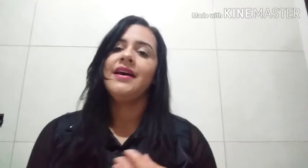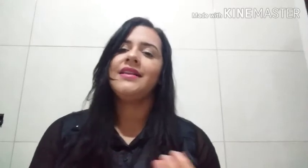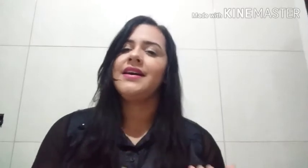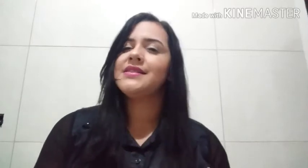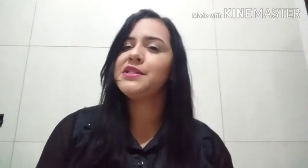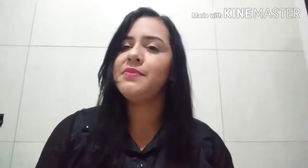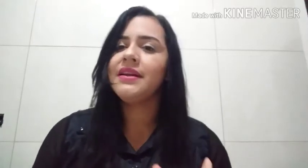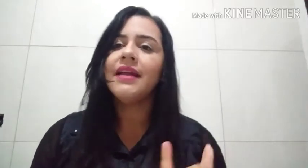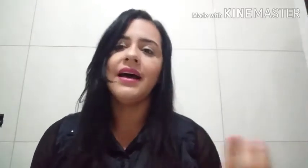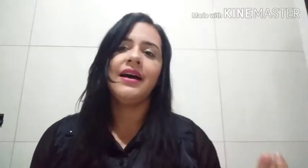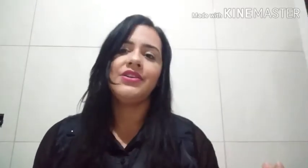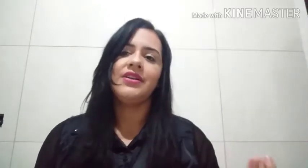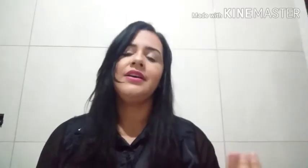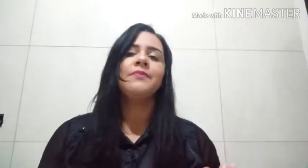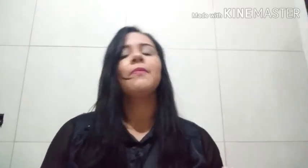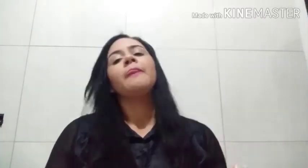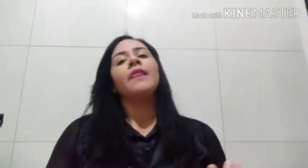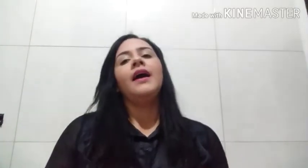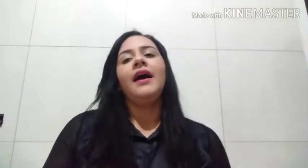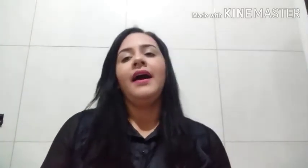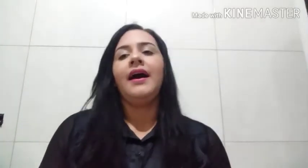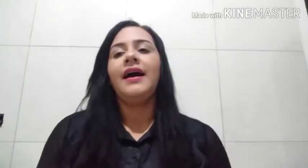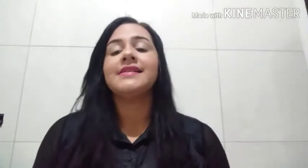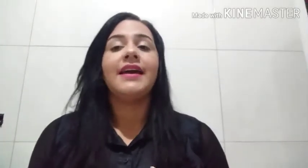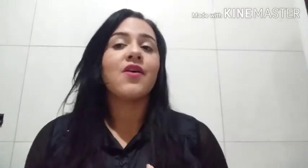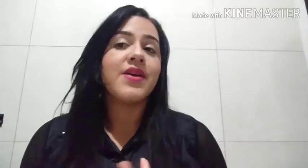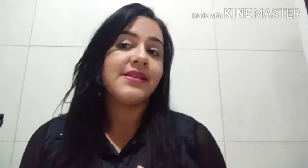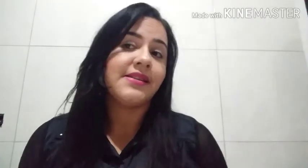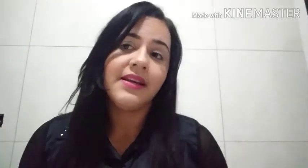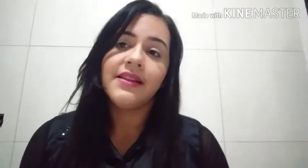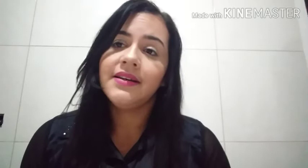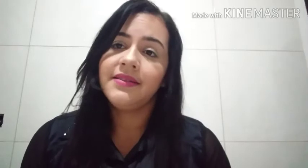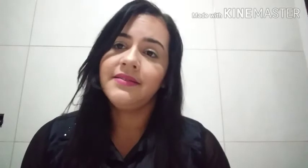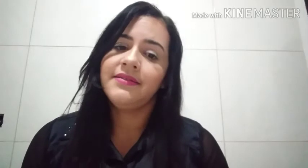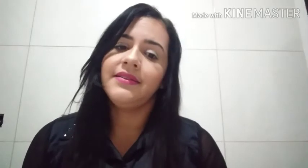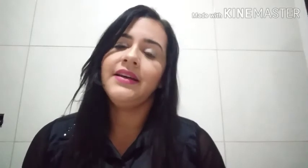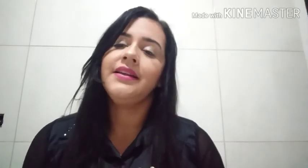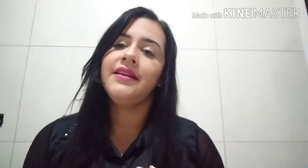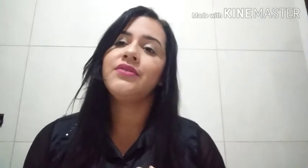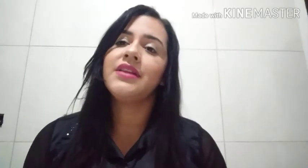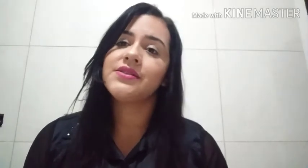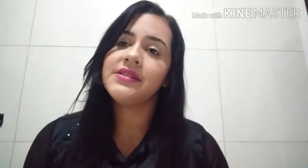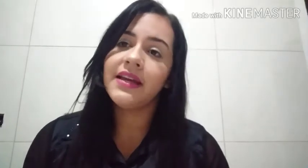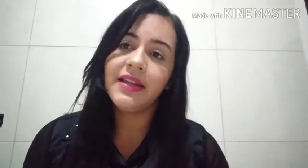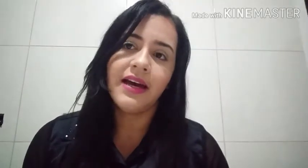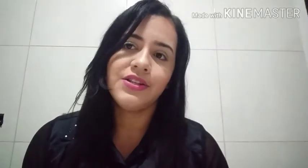ter acessibilidade, né, a ser reconhecida, né, dentro da sociedade, né,